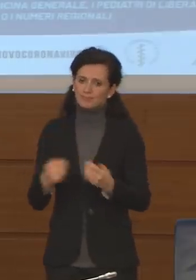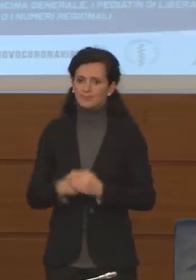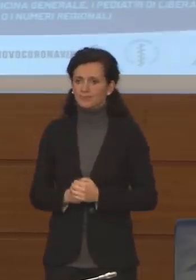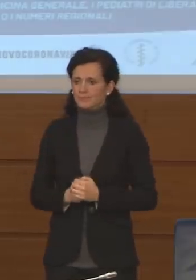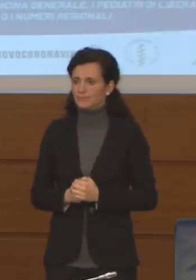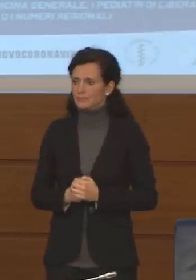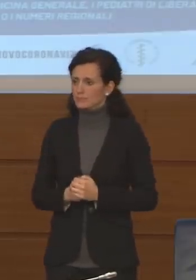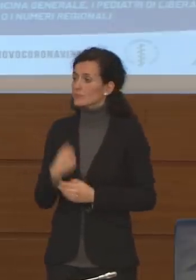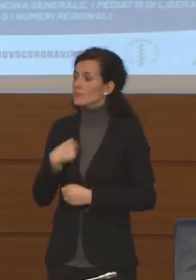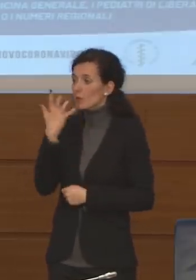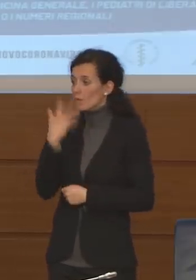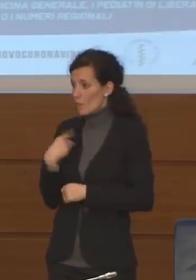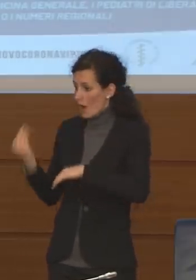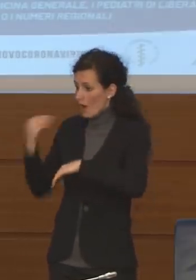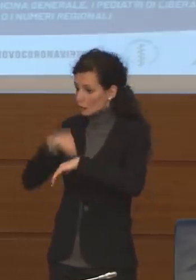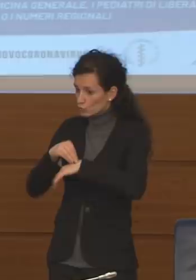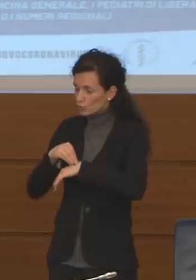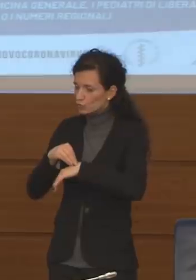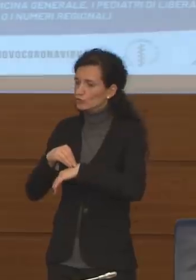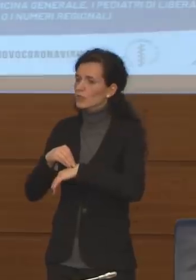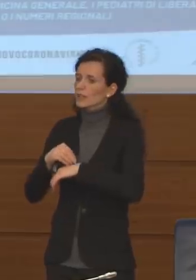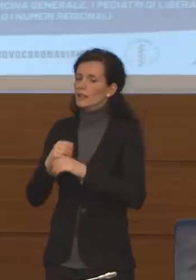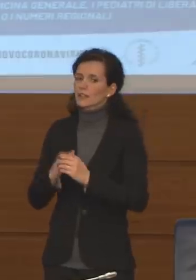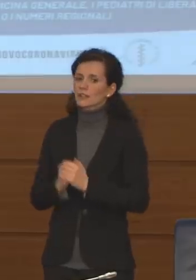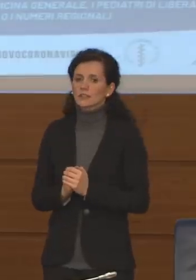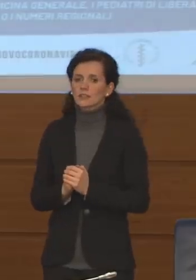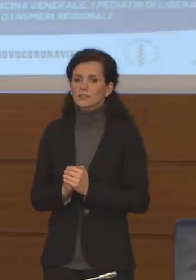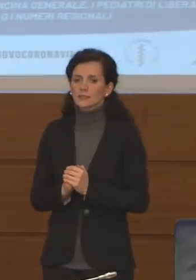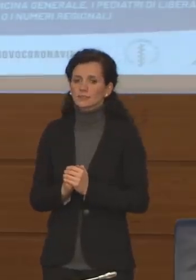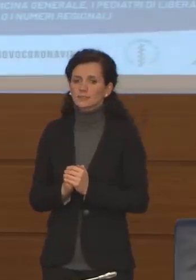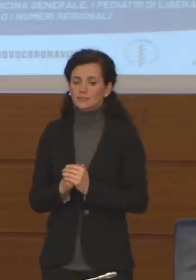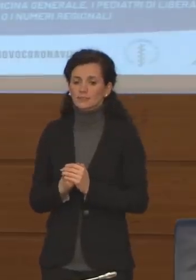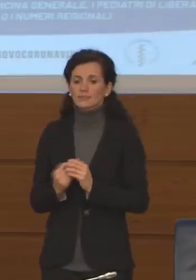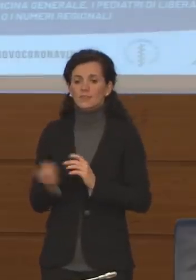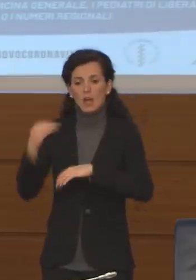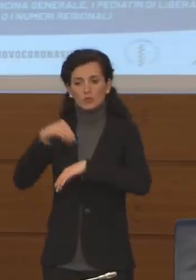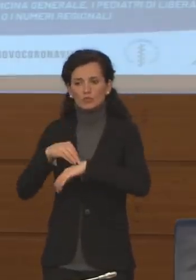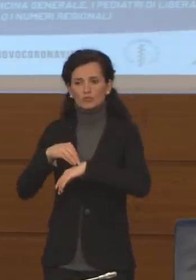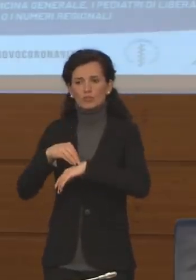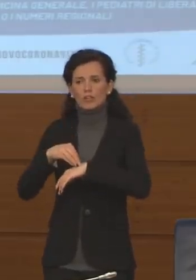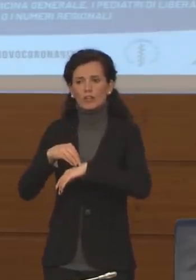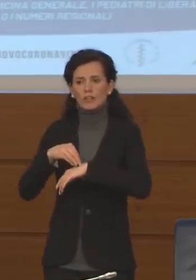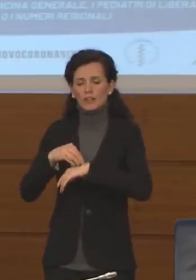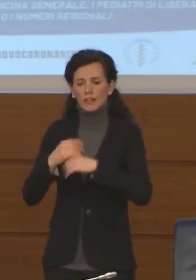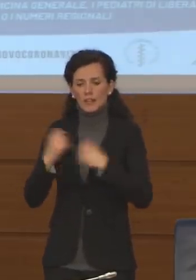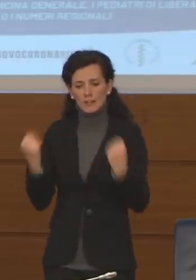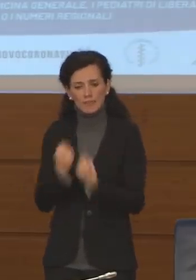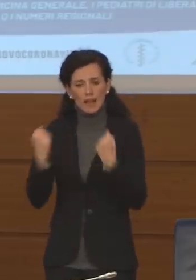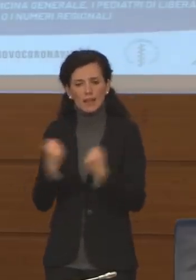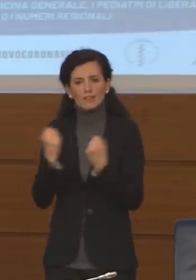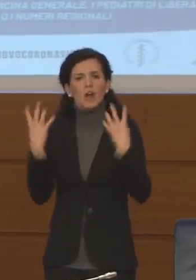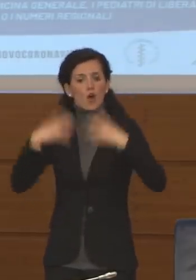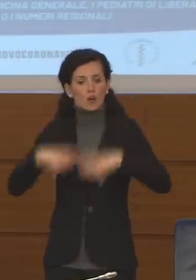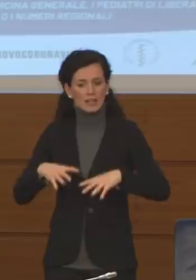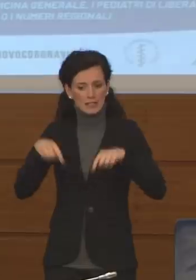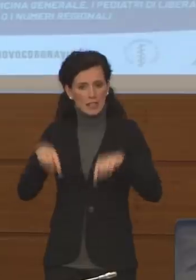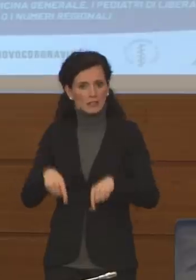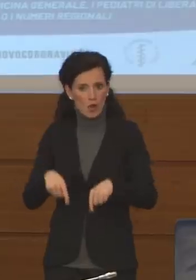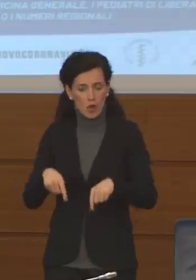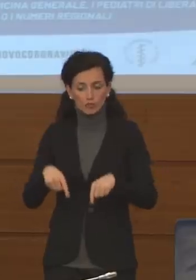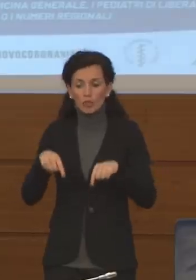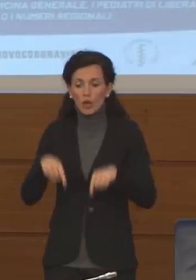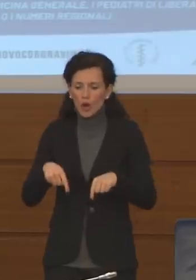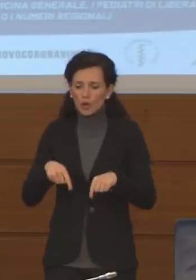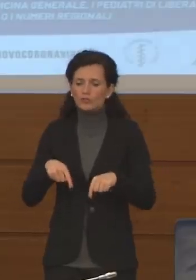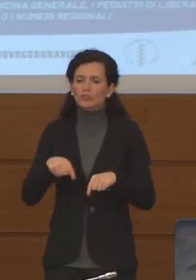posso aggiungere una cosa sulle sulle attività che si sono organizzate oggi registriamo